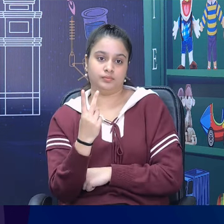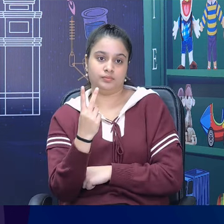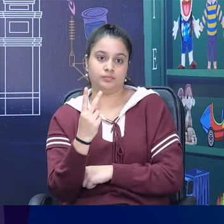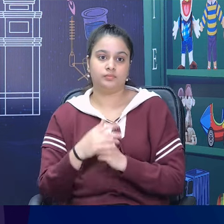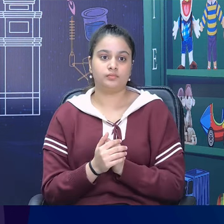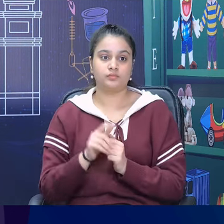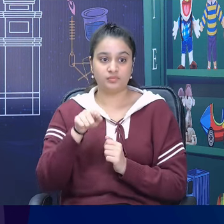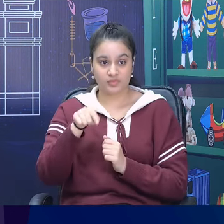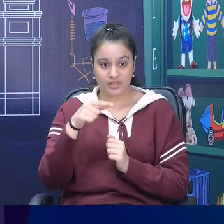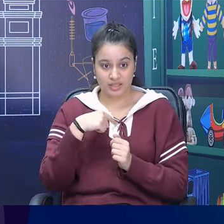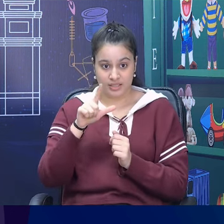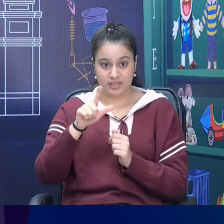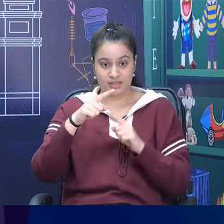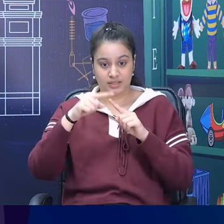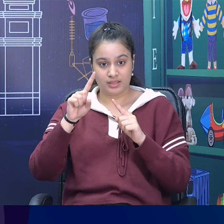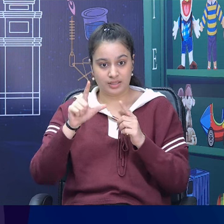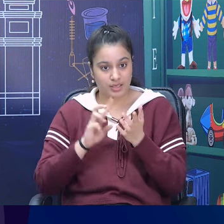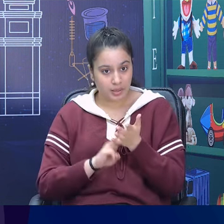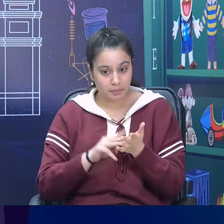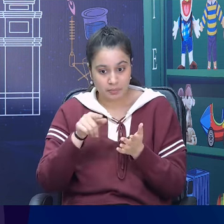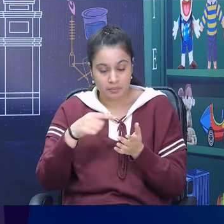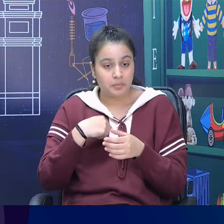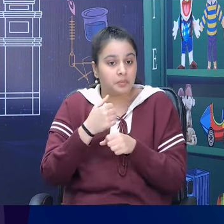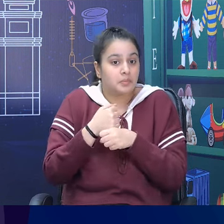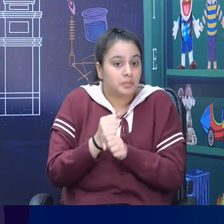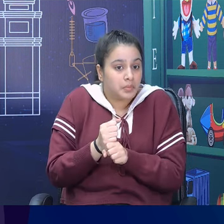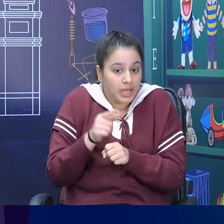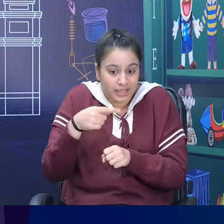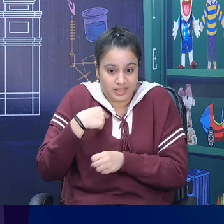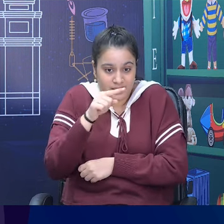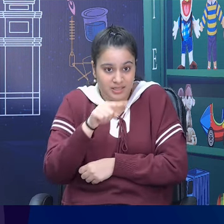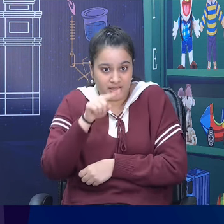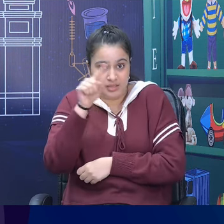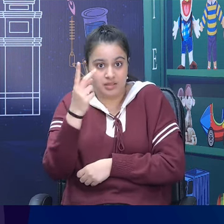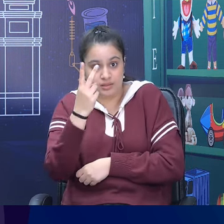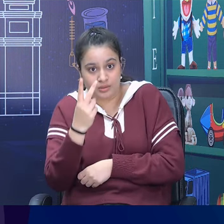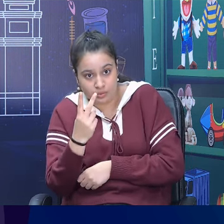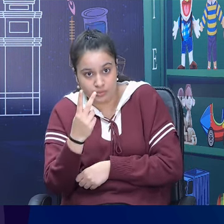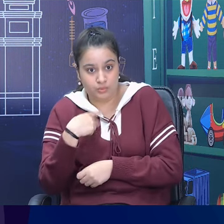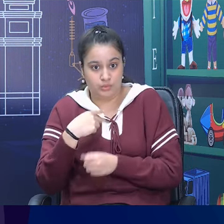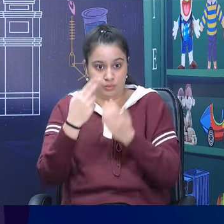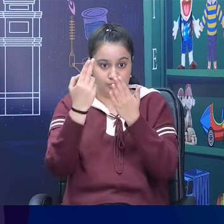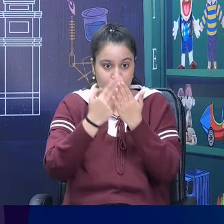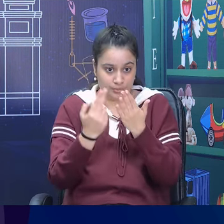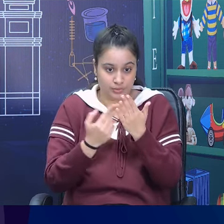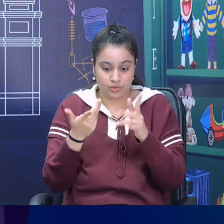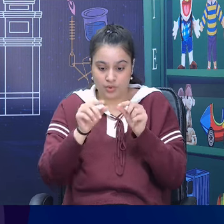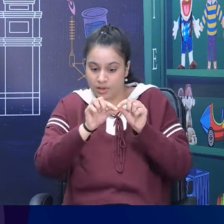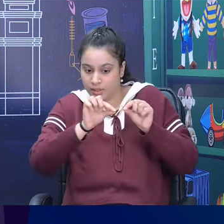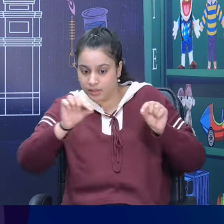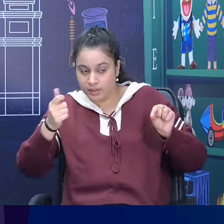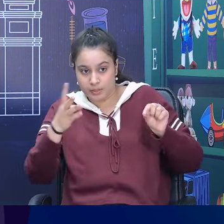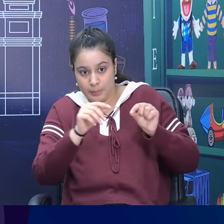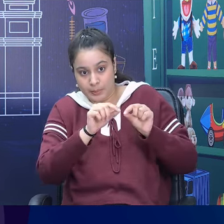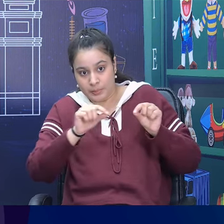टीएलएम की हेल्प से हम समझ पाएंगे कि किस प्रकार से सबसे पहले हमें एक √2 जो है साइड ड्रॉ करनी है हमारे इसी नंबर लाइन पर और